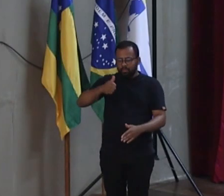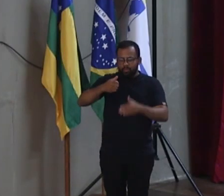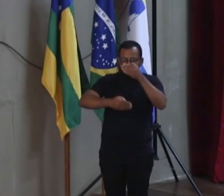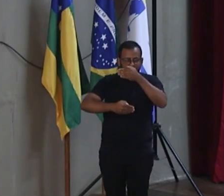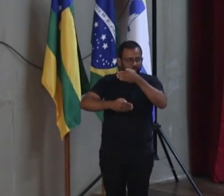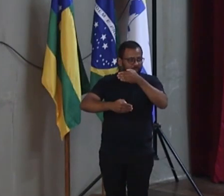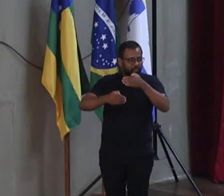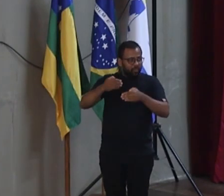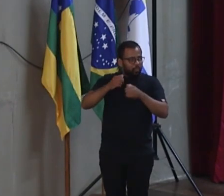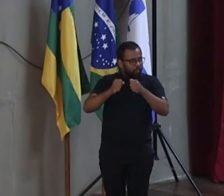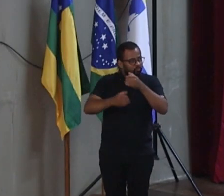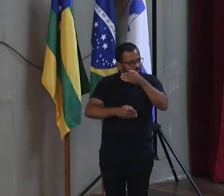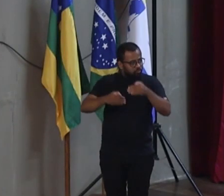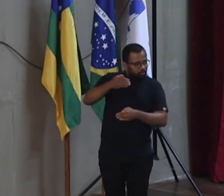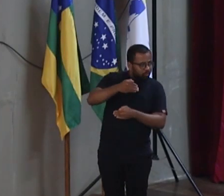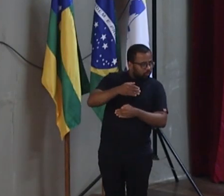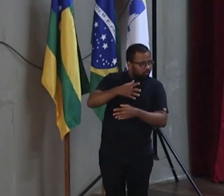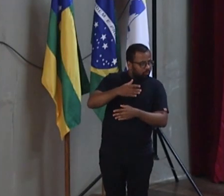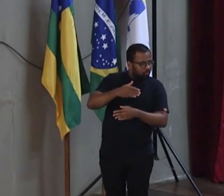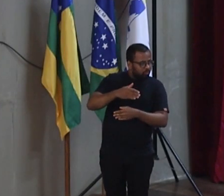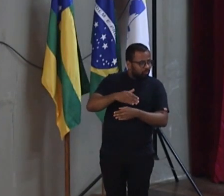slide pode ser passado,